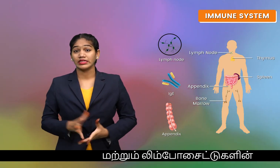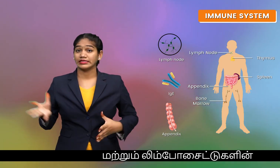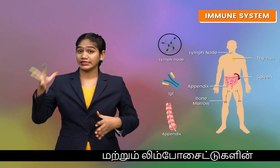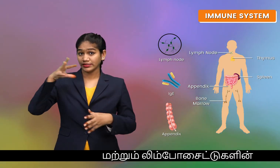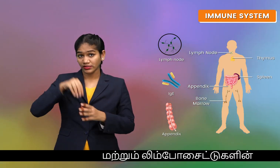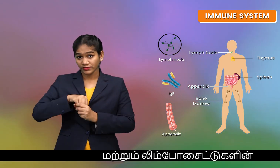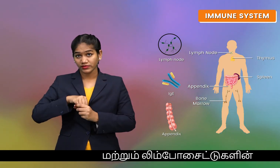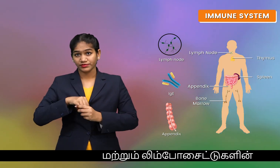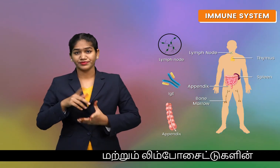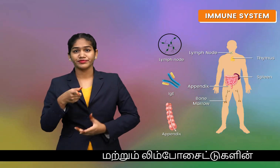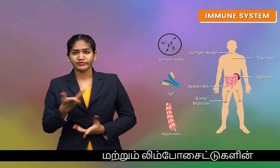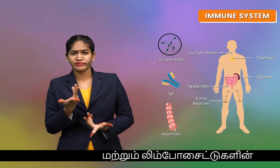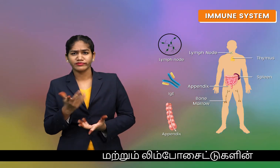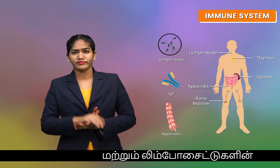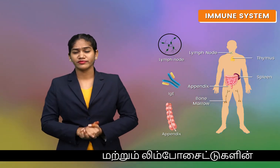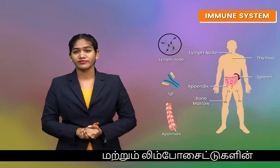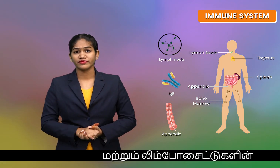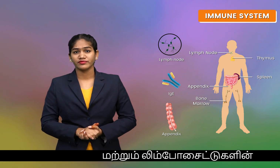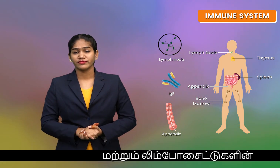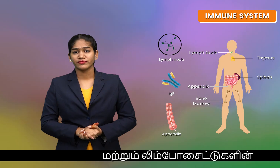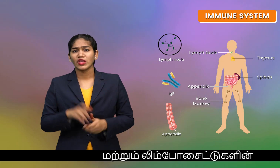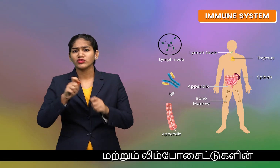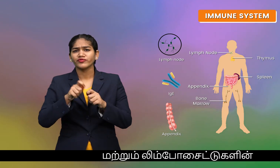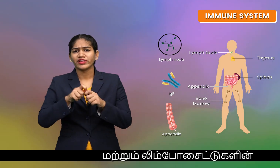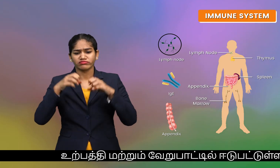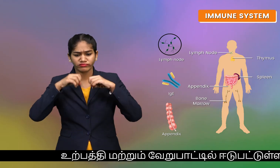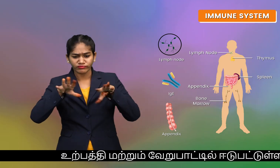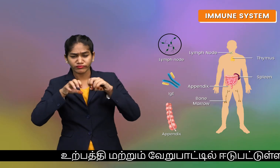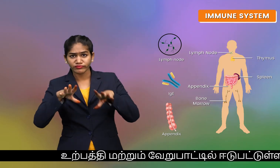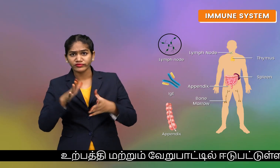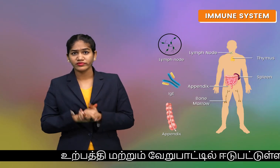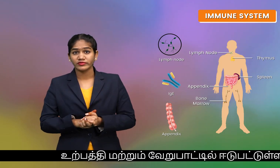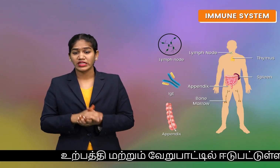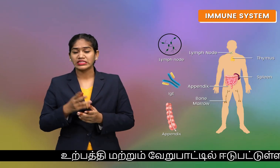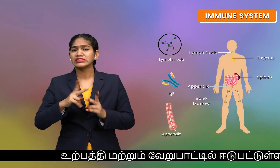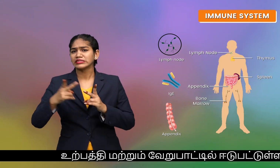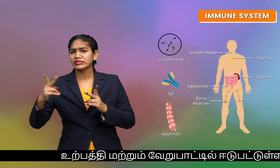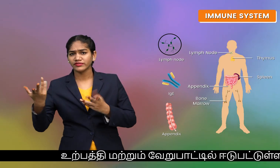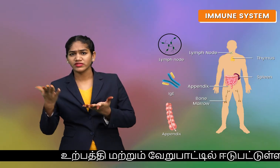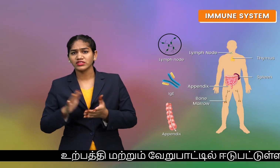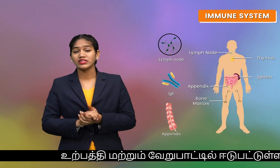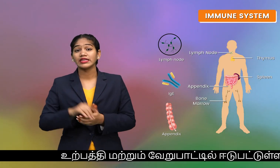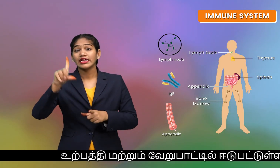மற்றும் லிம்போசைட்டுகளின் உற்பத்தி மற்றும் வேறுபாட்டில் ஈடுபட்டுள்ளது.